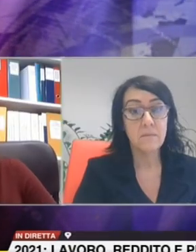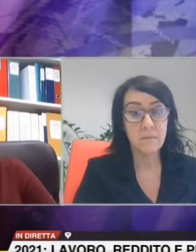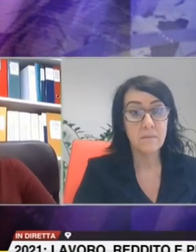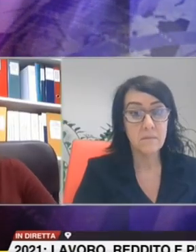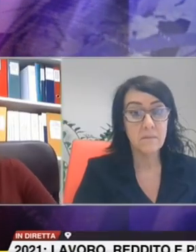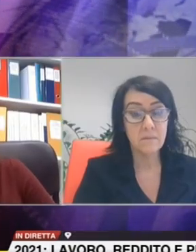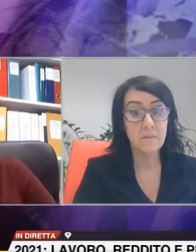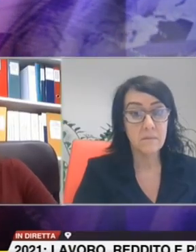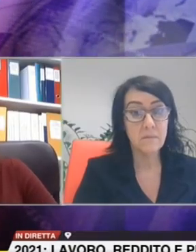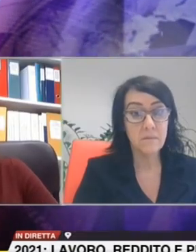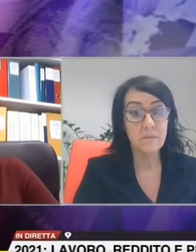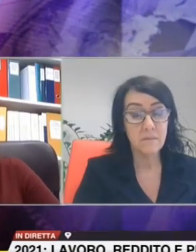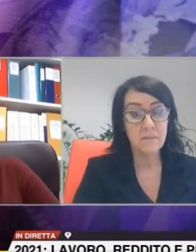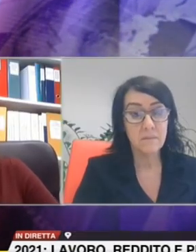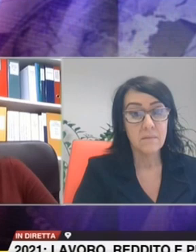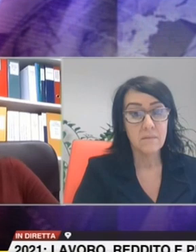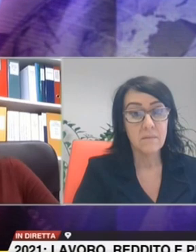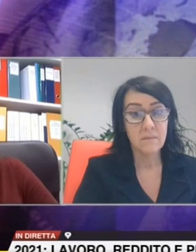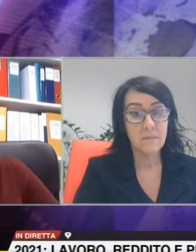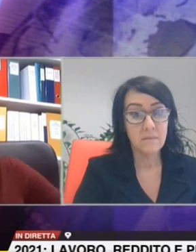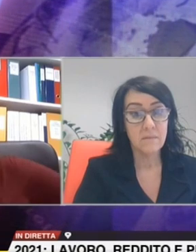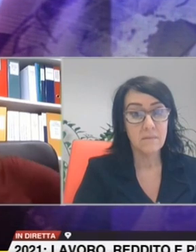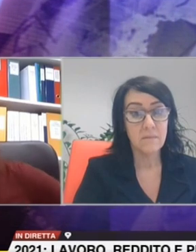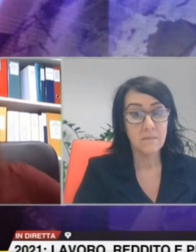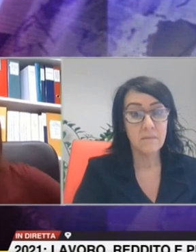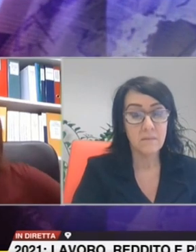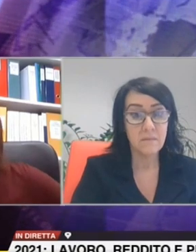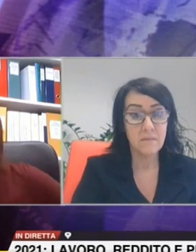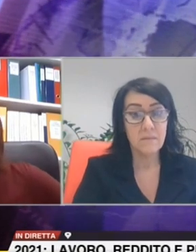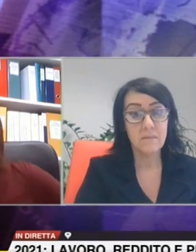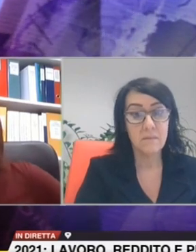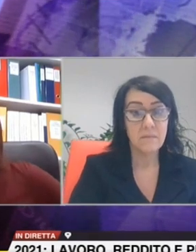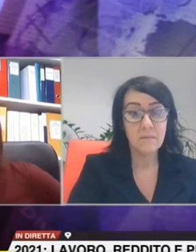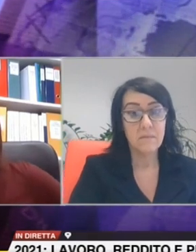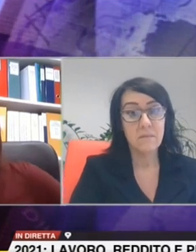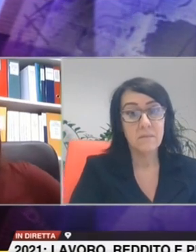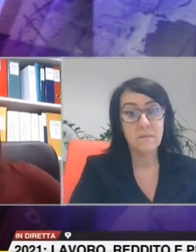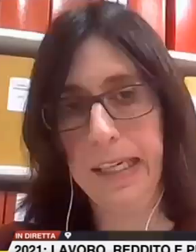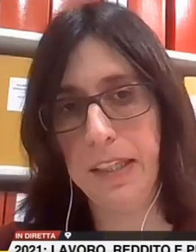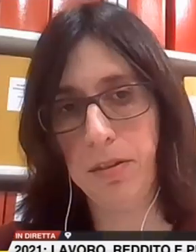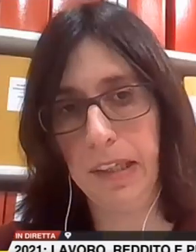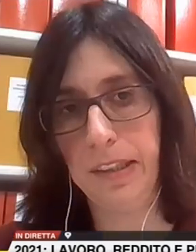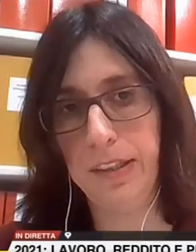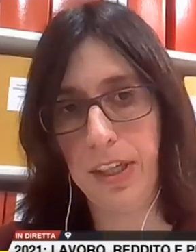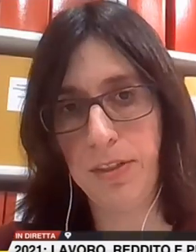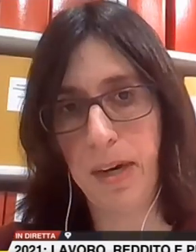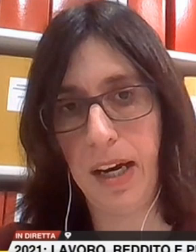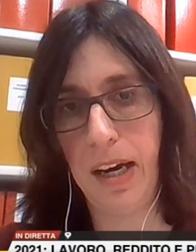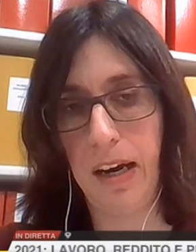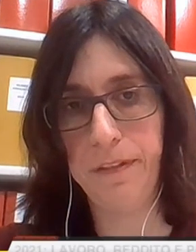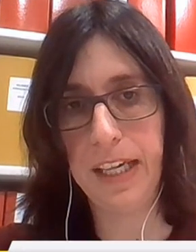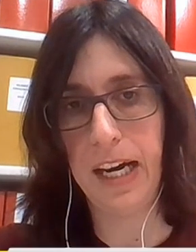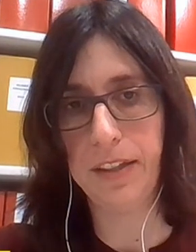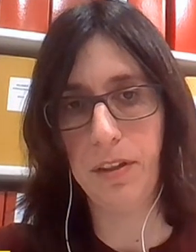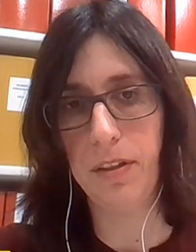sì, sì, può essere, nel senso che alcuni datori di lavoro, per evitare di avere il carico della tredicesima